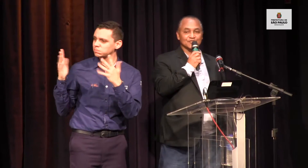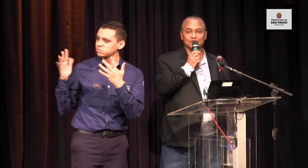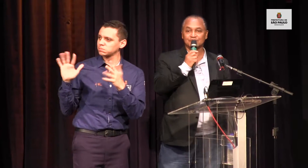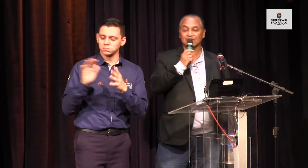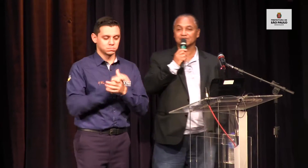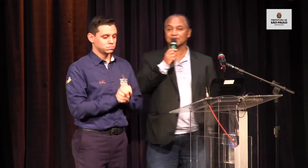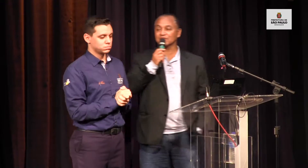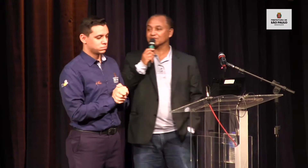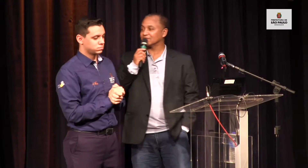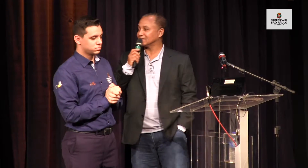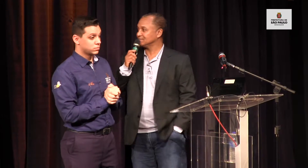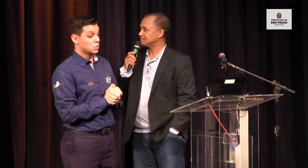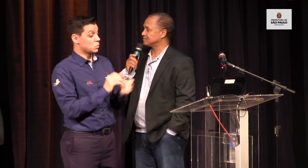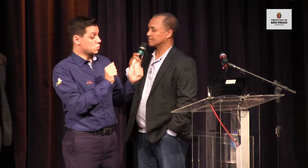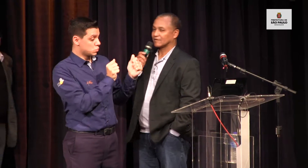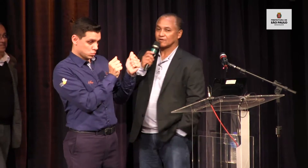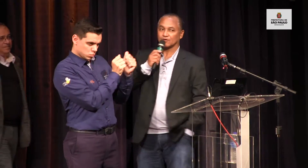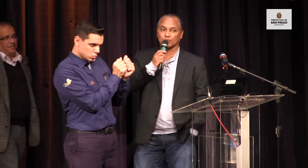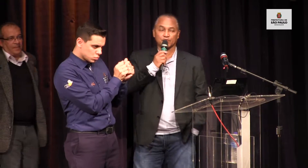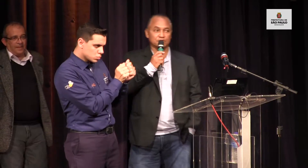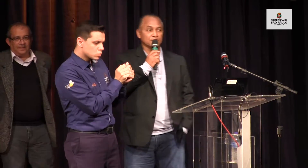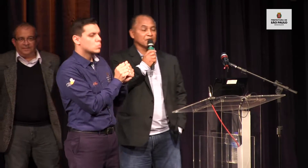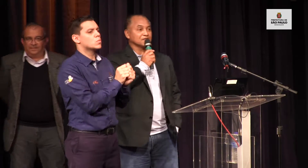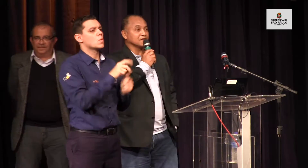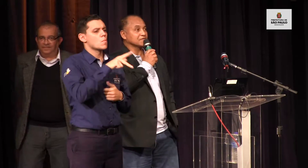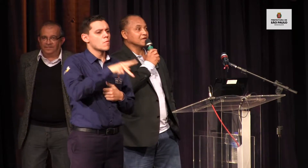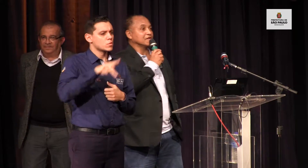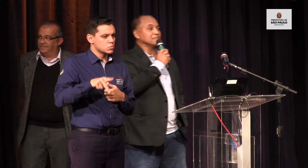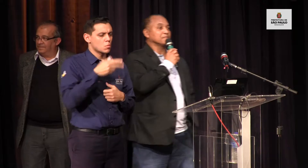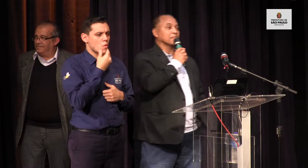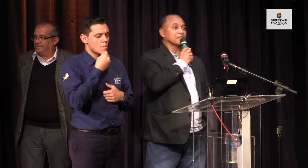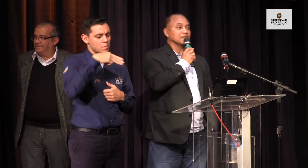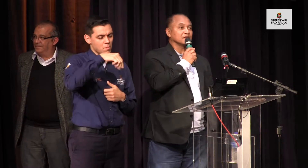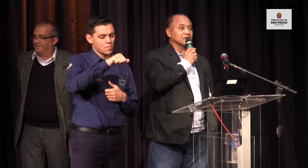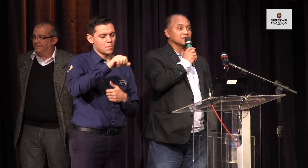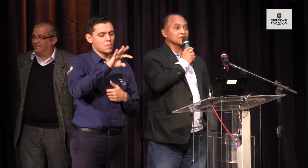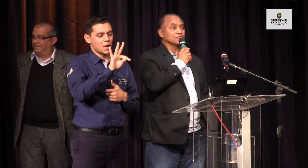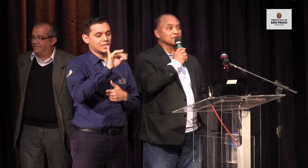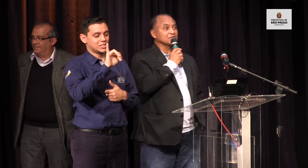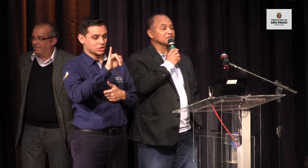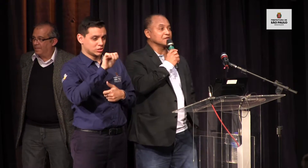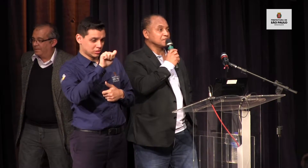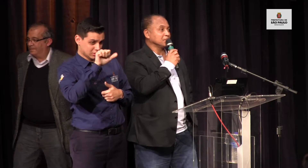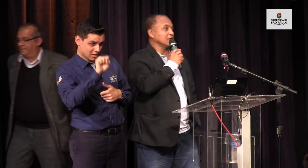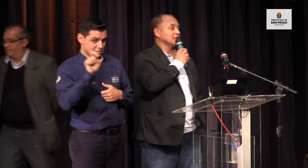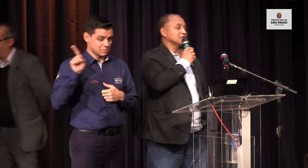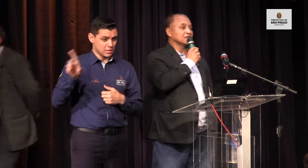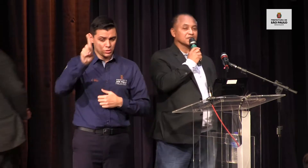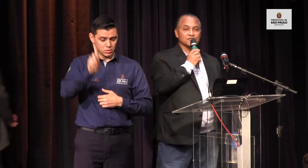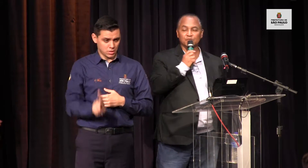junto com juntamente com ela o professor matias vieira que era diretor da divisão